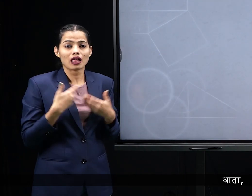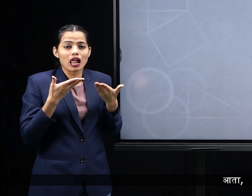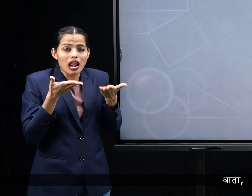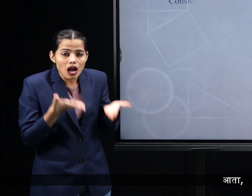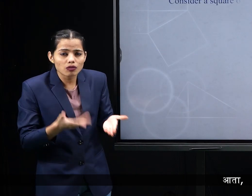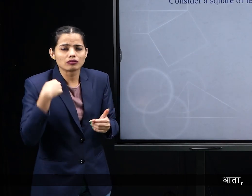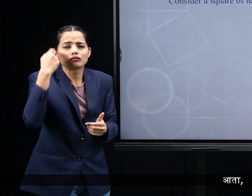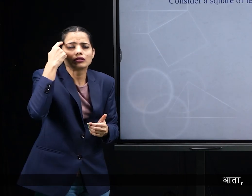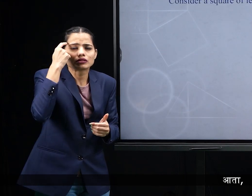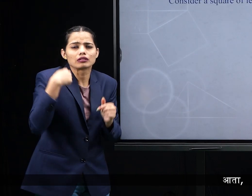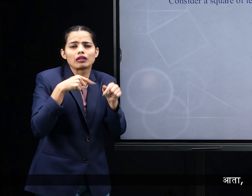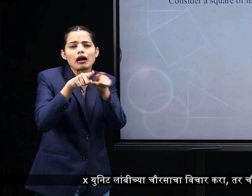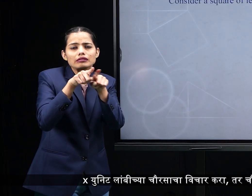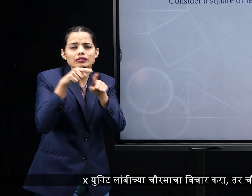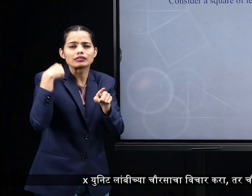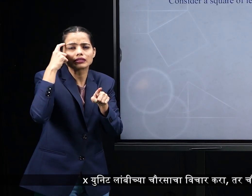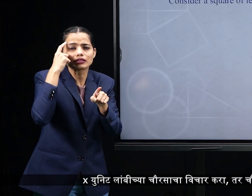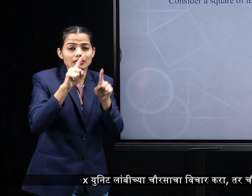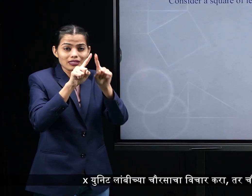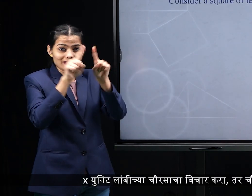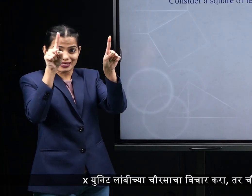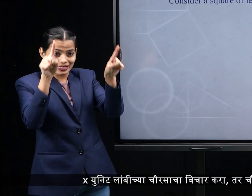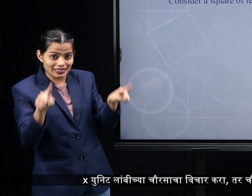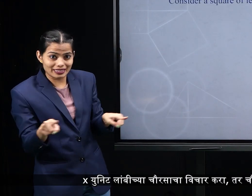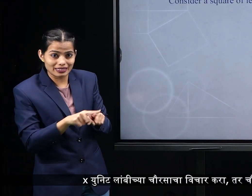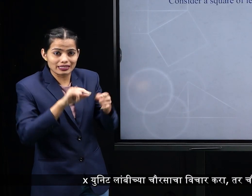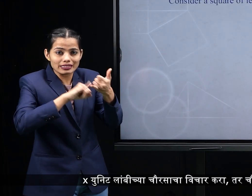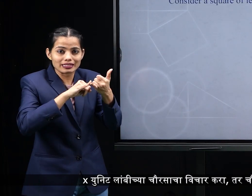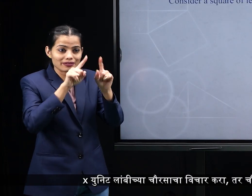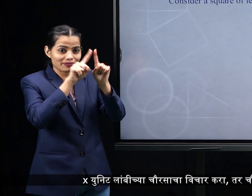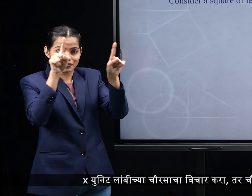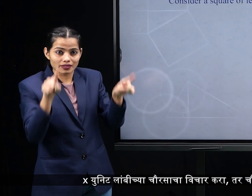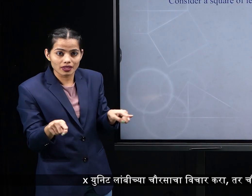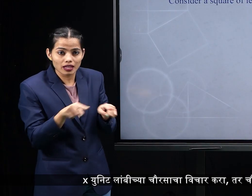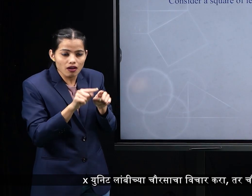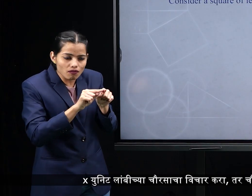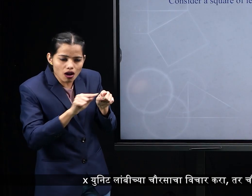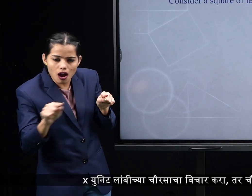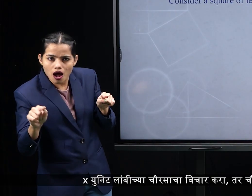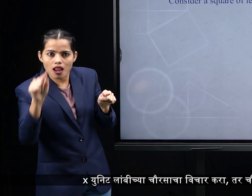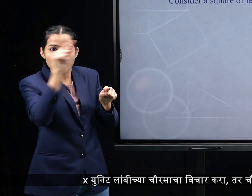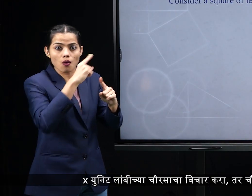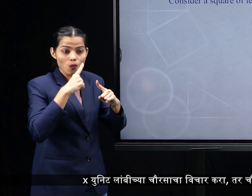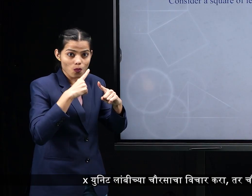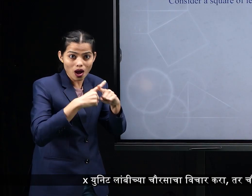आता x युनिट लांबीच्या चौरसाचा विचार कर तर